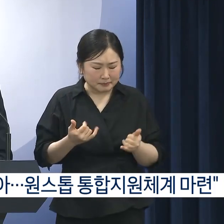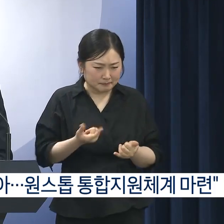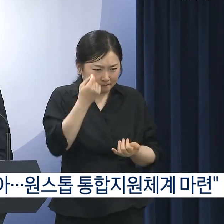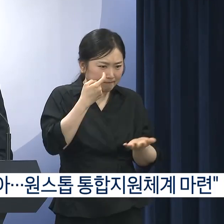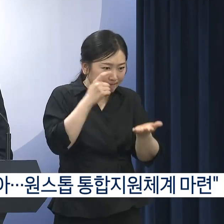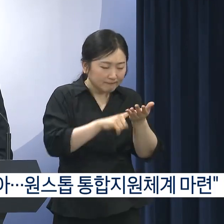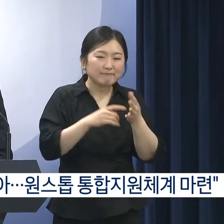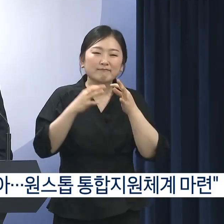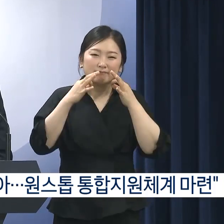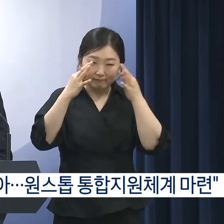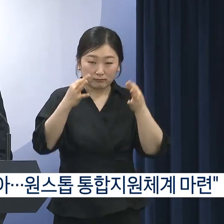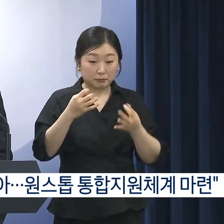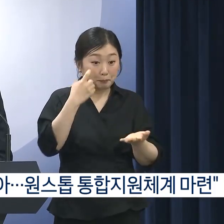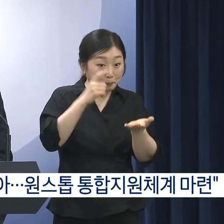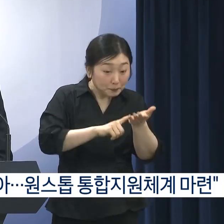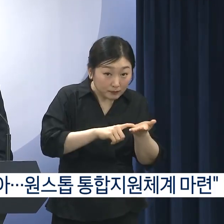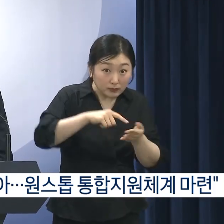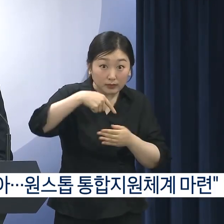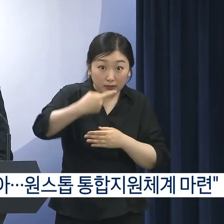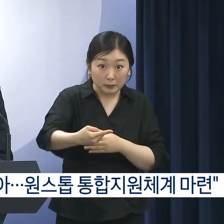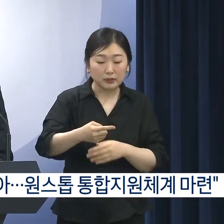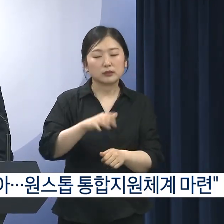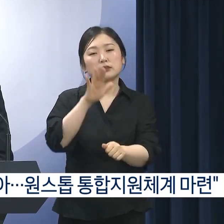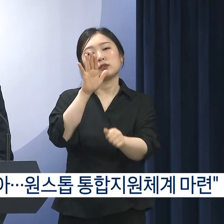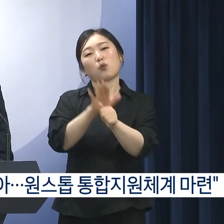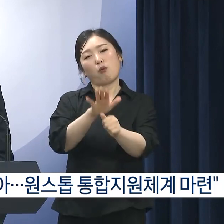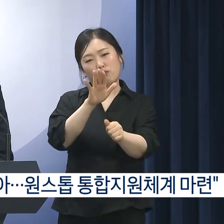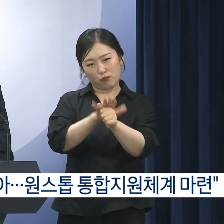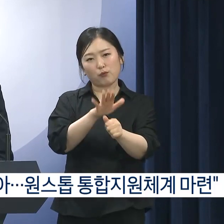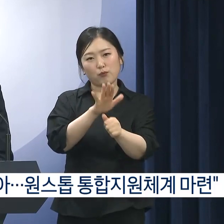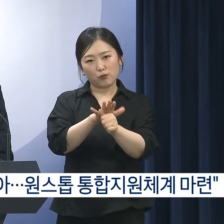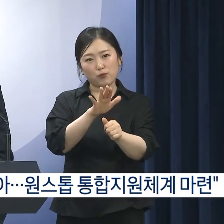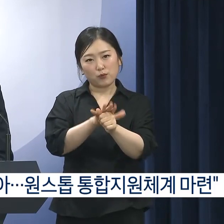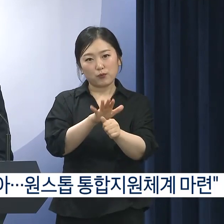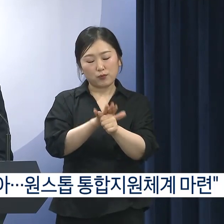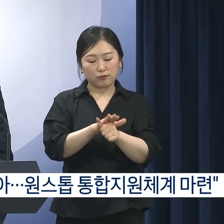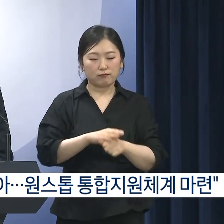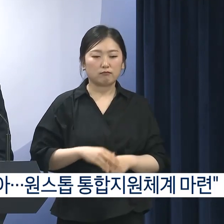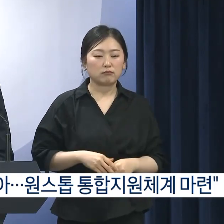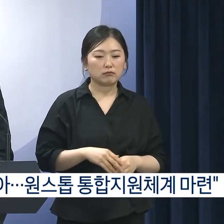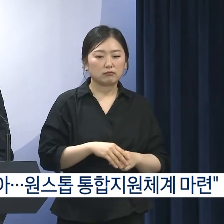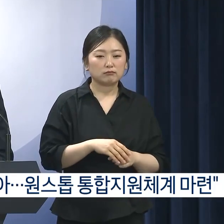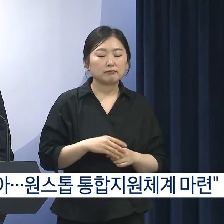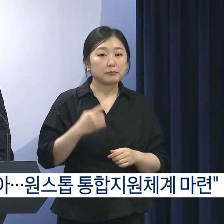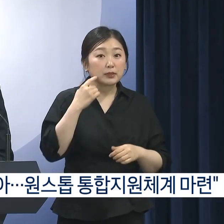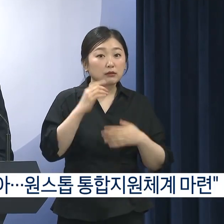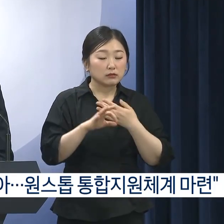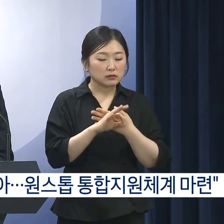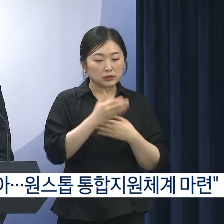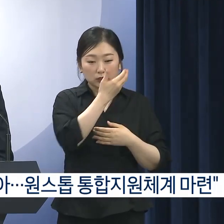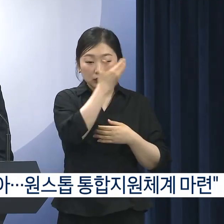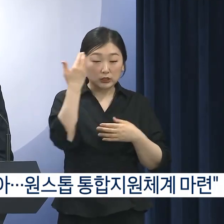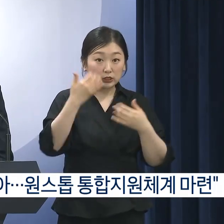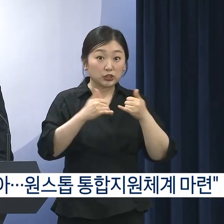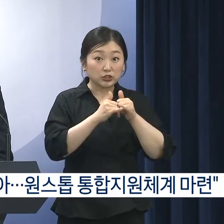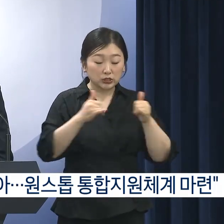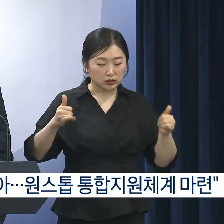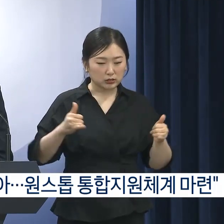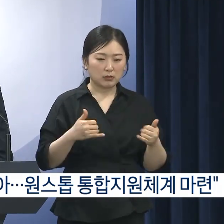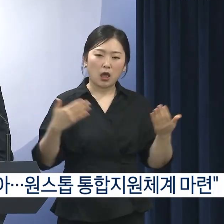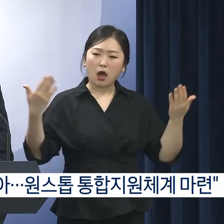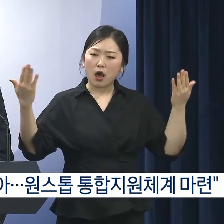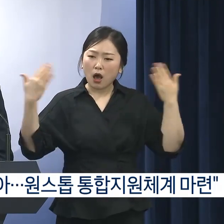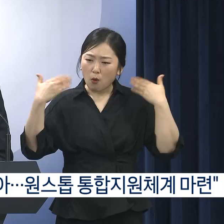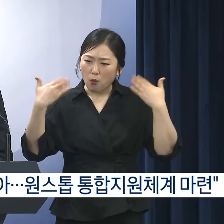충분한 지원을 해야 될 것 같습니다. 청년 본인들이 자기의 신체 건강이라든지 학업을 할 수 있는 이런